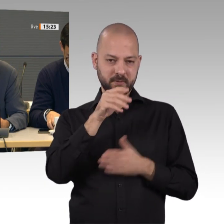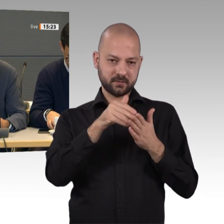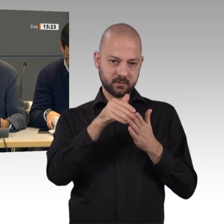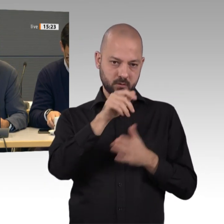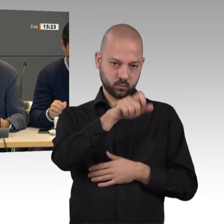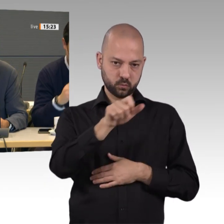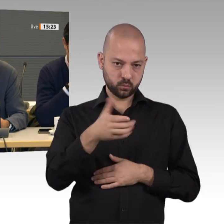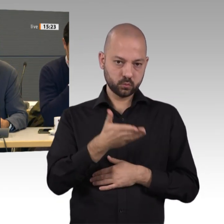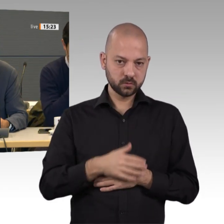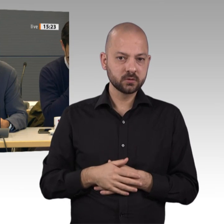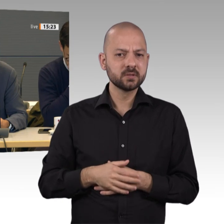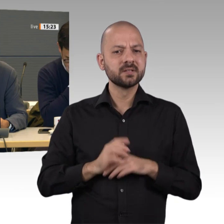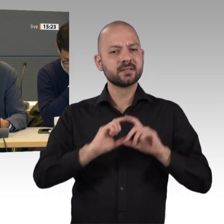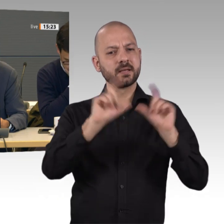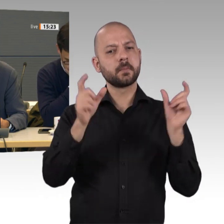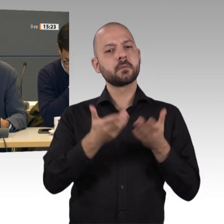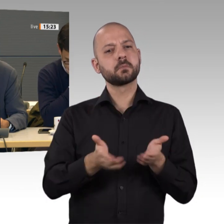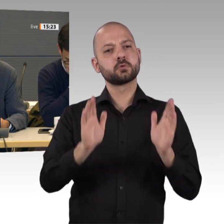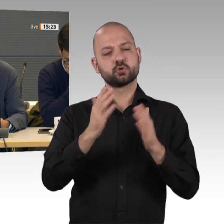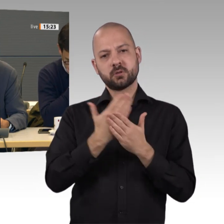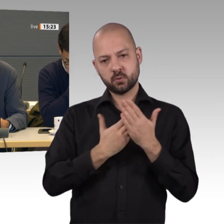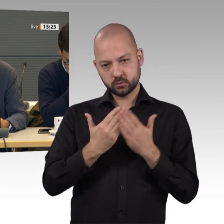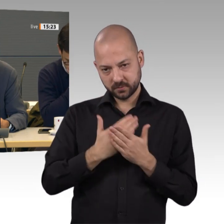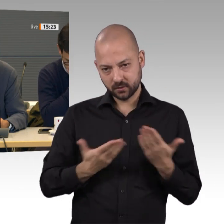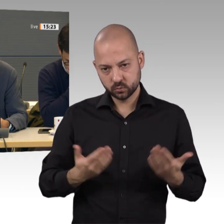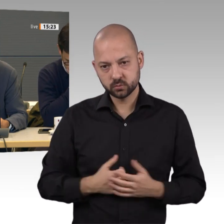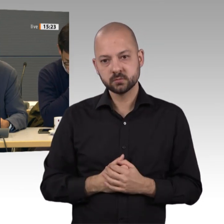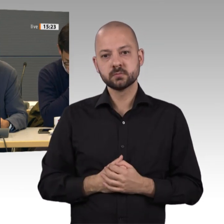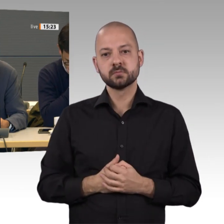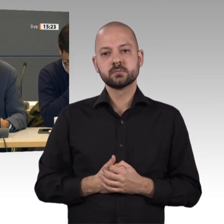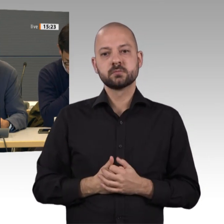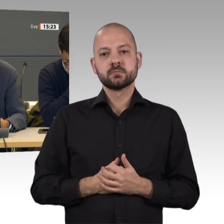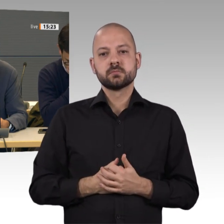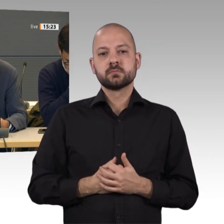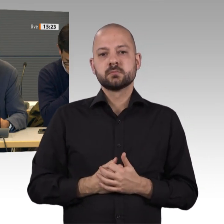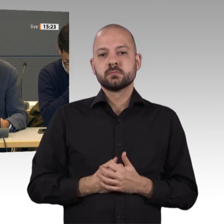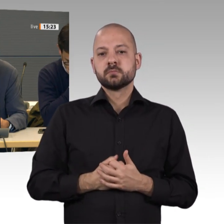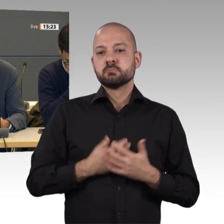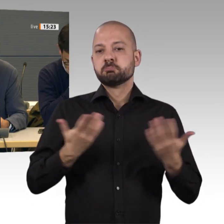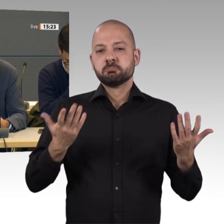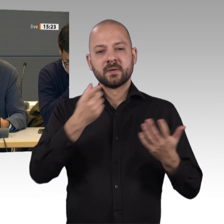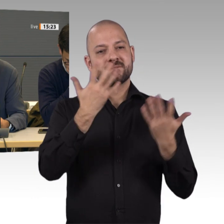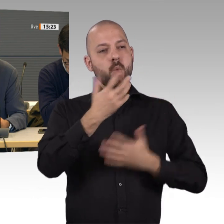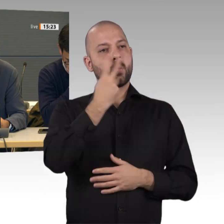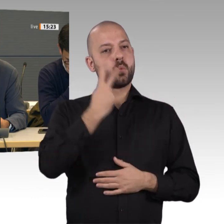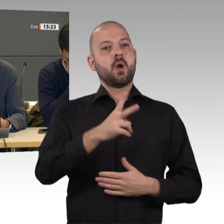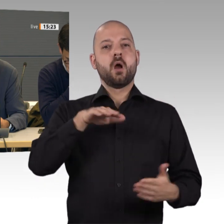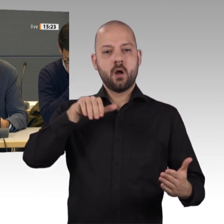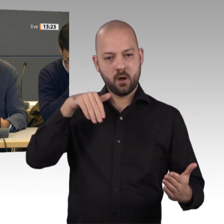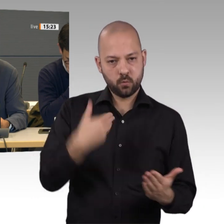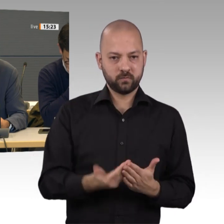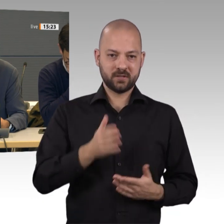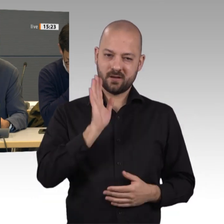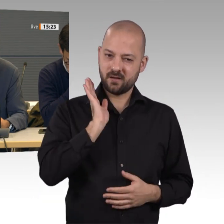belassen bleiben soll oder auf die Träger der Eingliederungshilfe übertragen werden soll und wie Sie